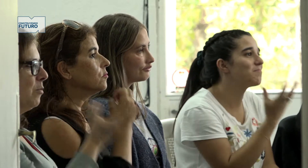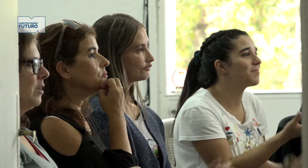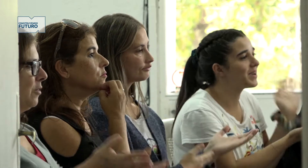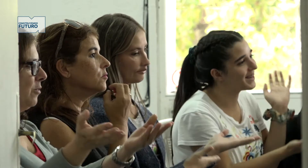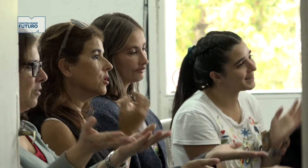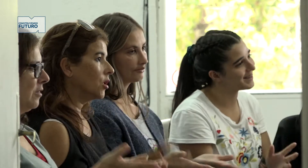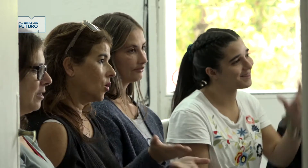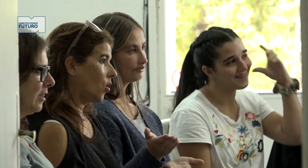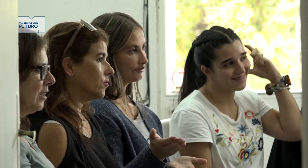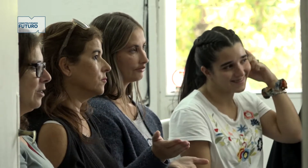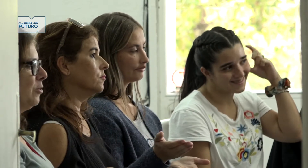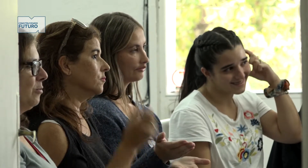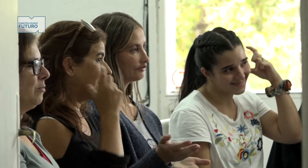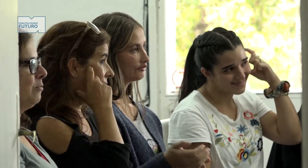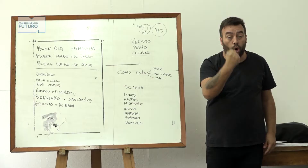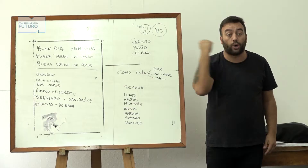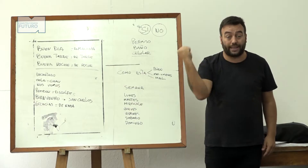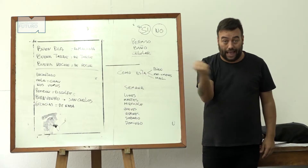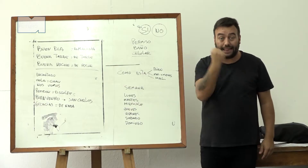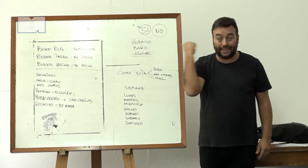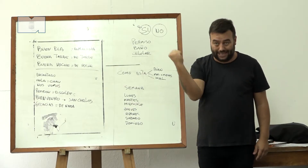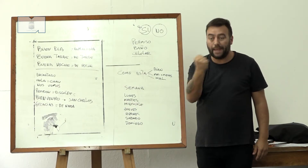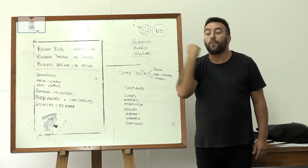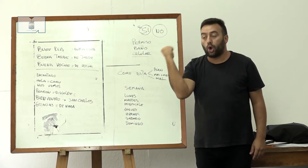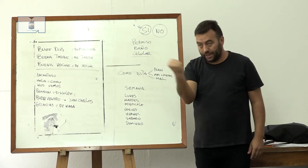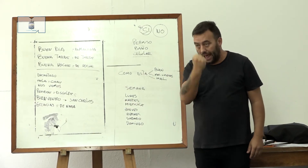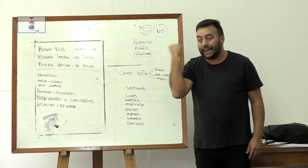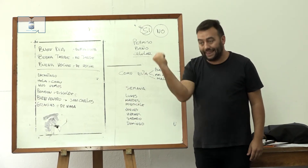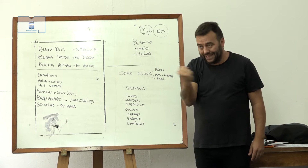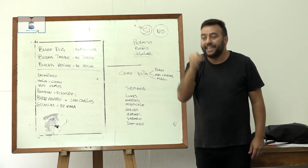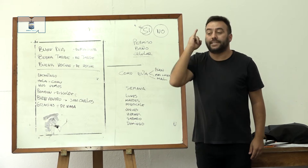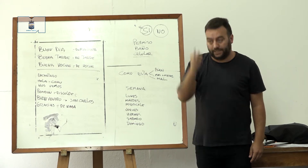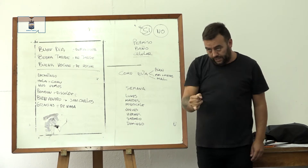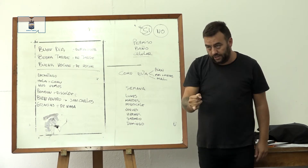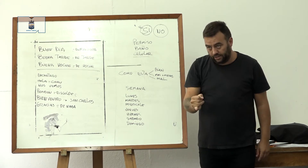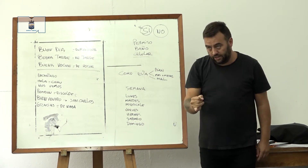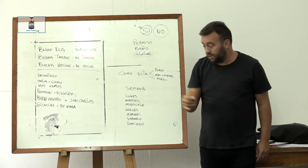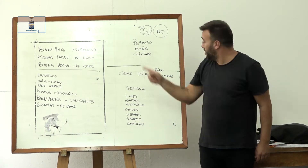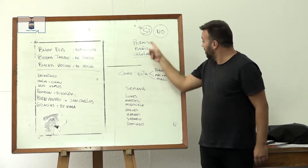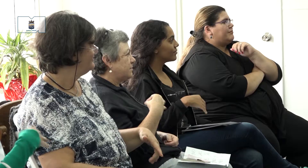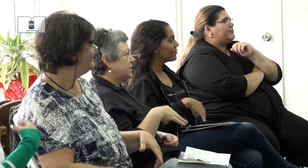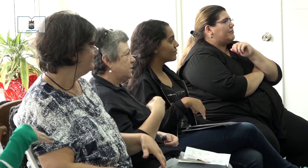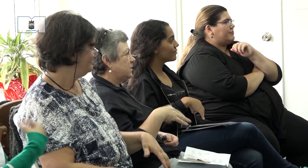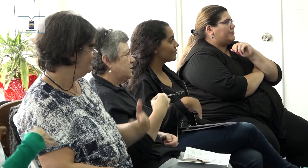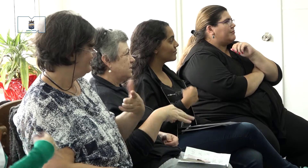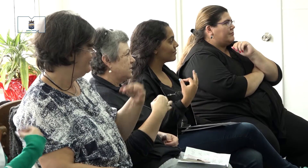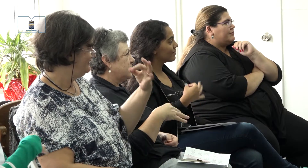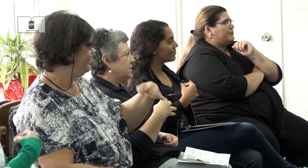carreras, están siguiendo, pasan ciclo básico, pero quieren seguir estudiando. Entonces se acercan los docentes que